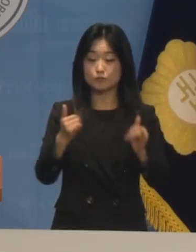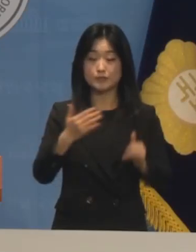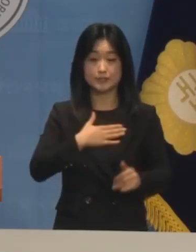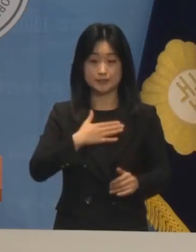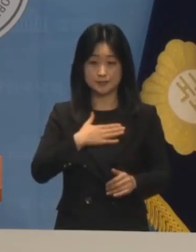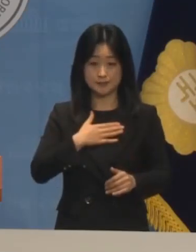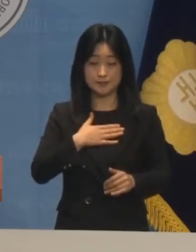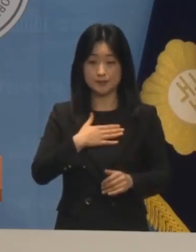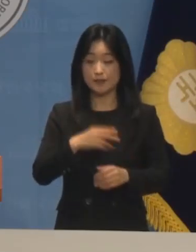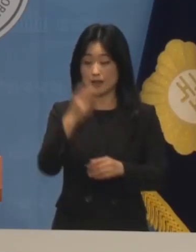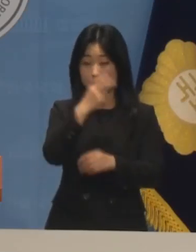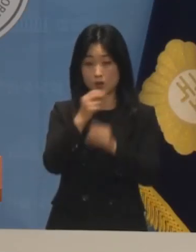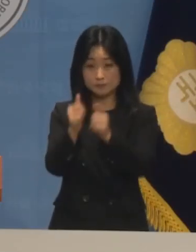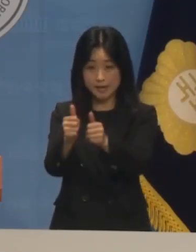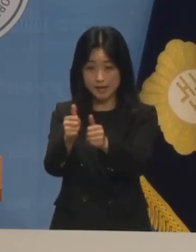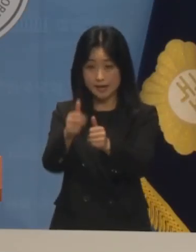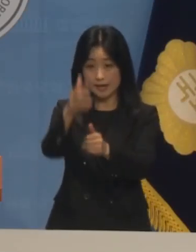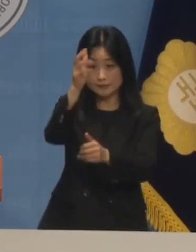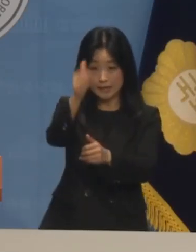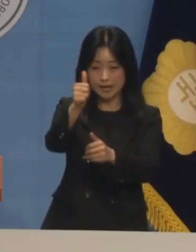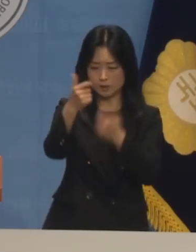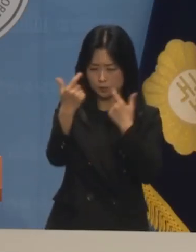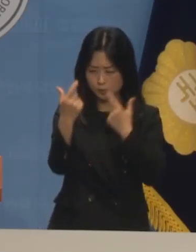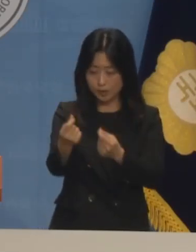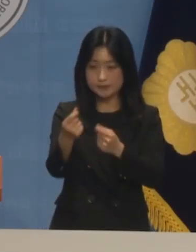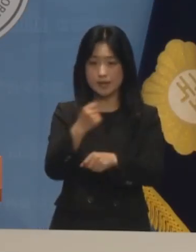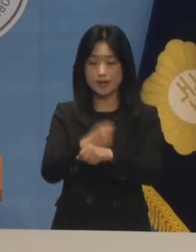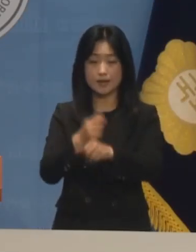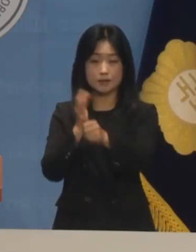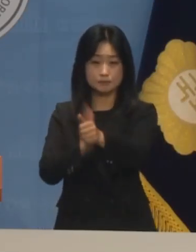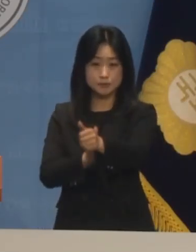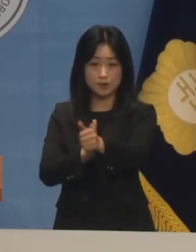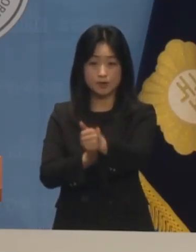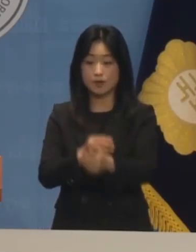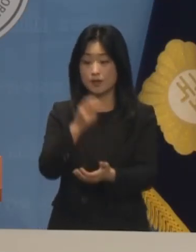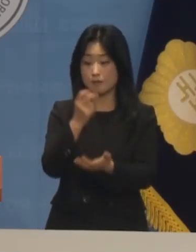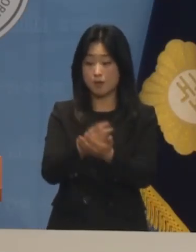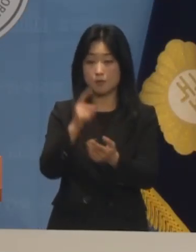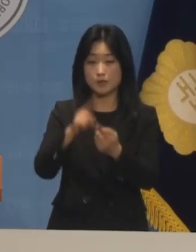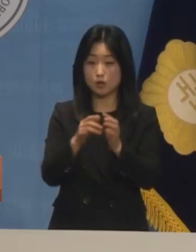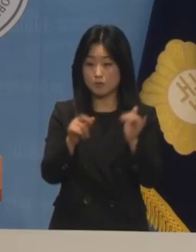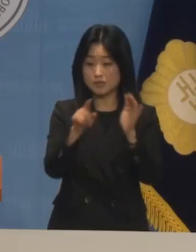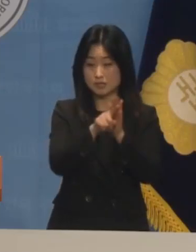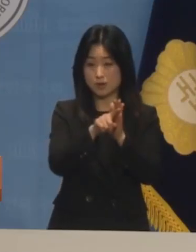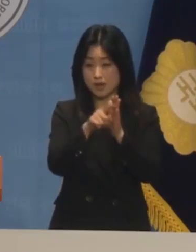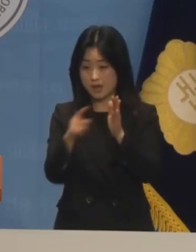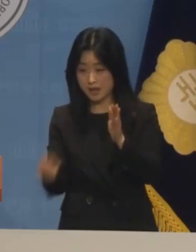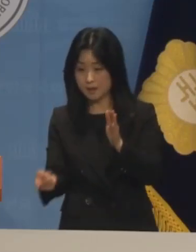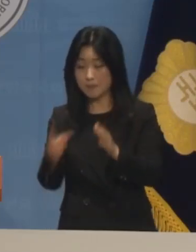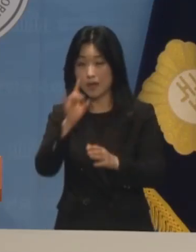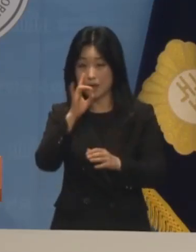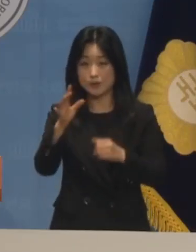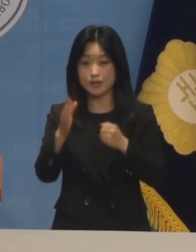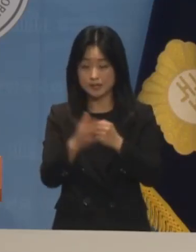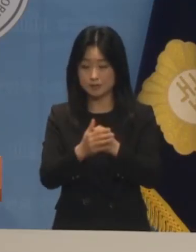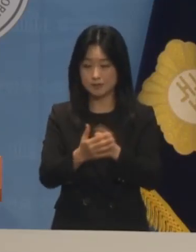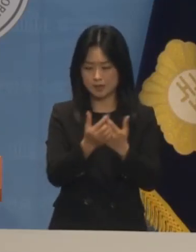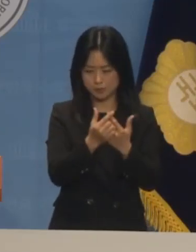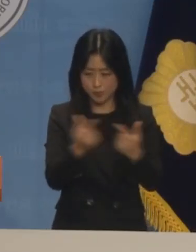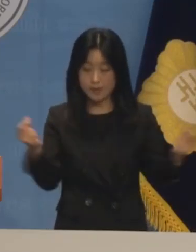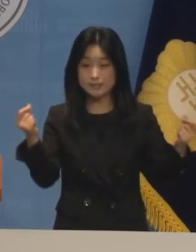사람인 현직 검사장 등에게는 달리 적용되어 형사사법 시스템에 대한 국민의 신뢰를 더욱 붕괴시킨 일이